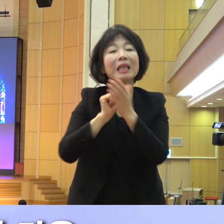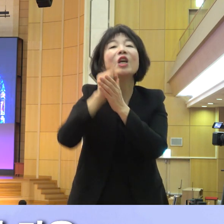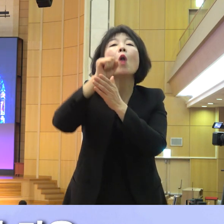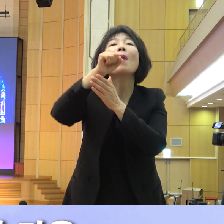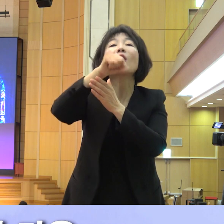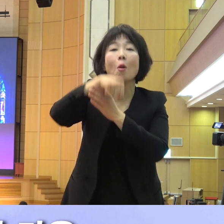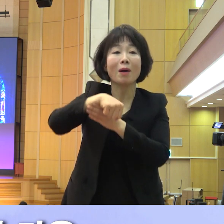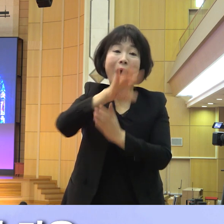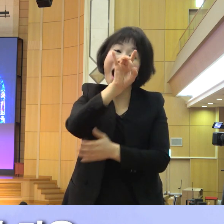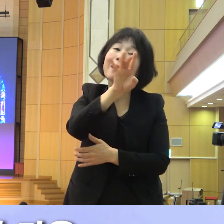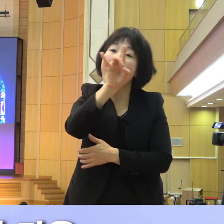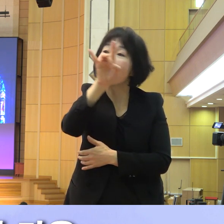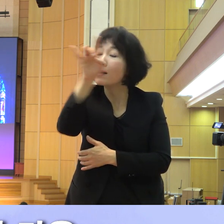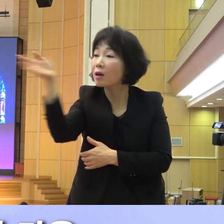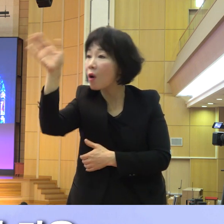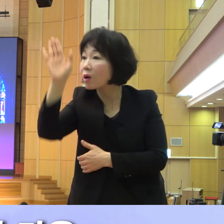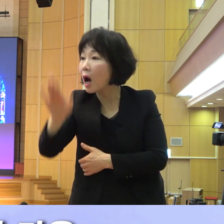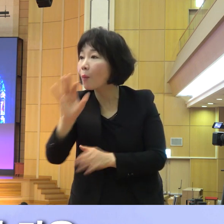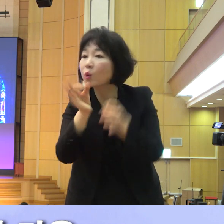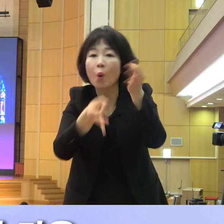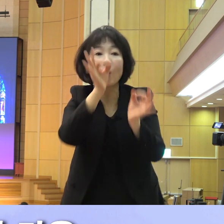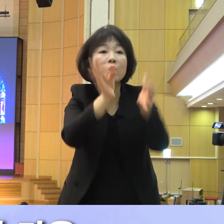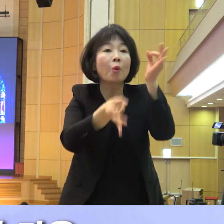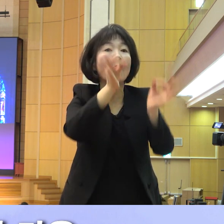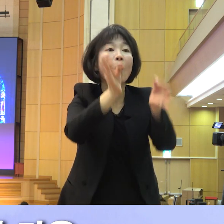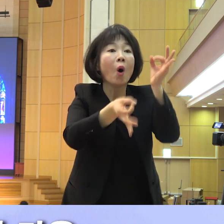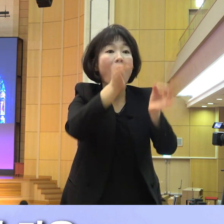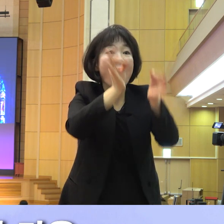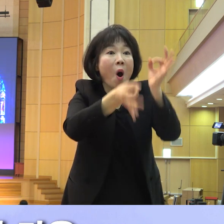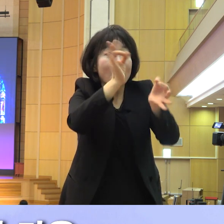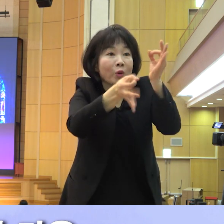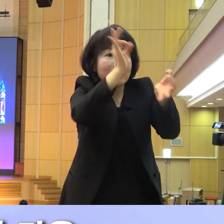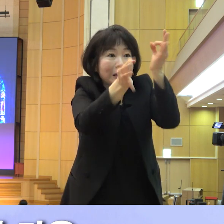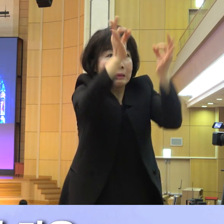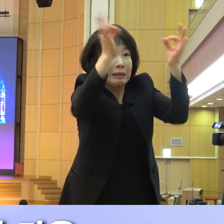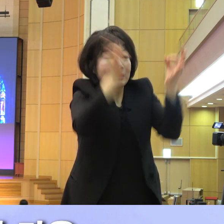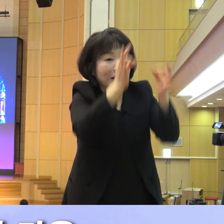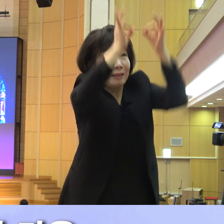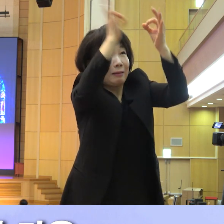하나씩 하나씩 달리지만 포도는 포도송입니다.